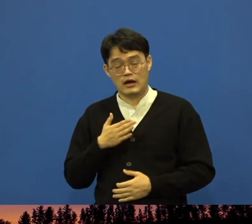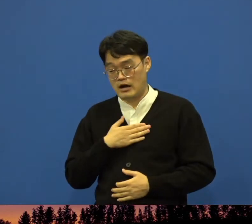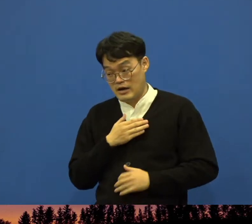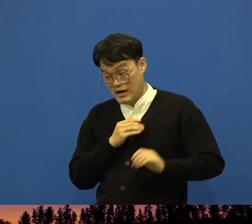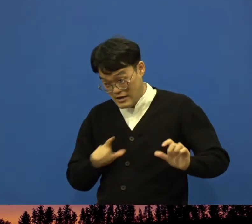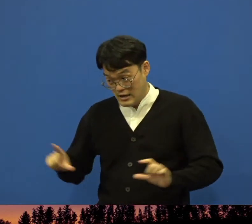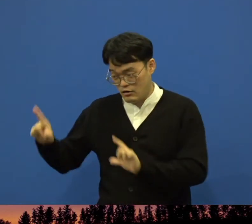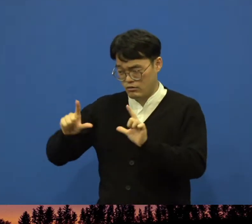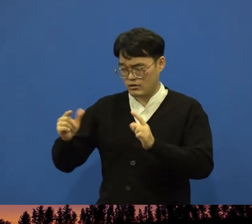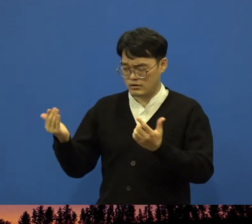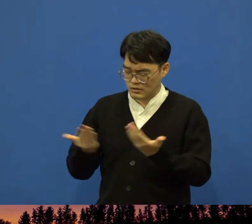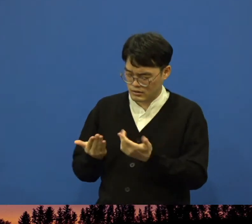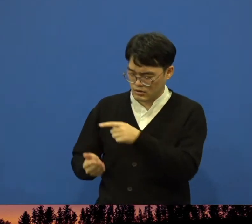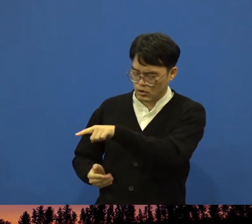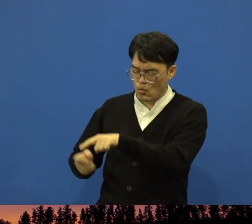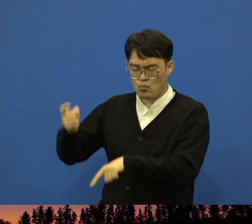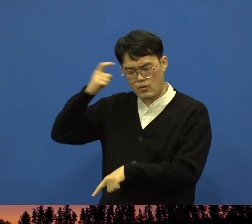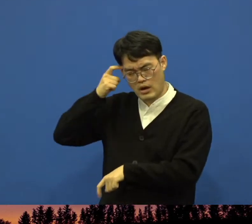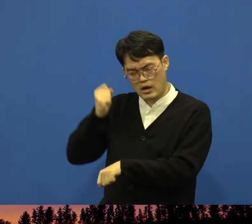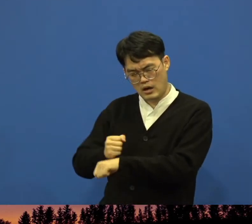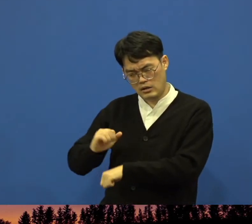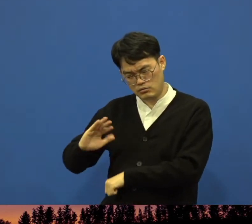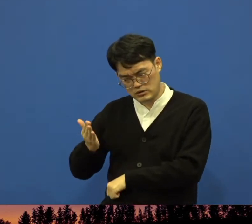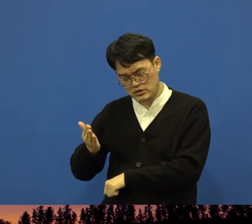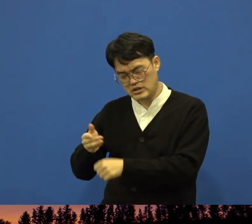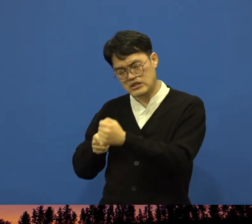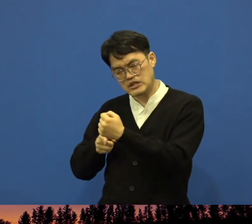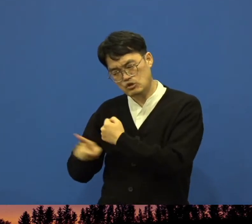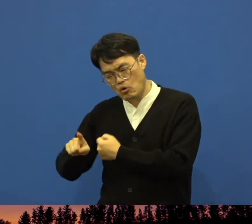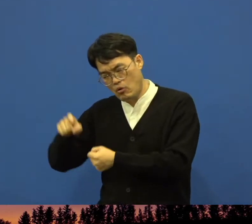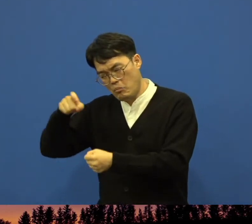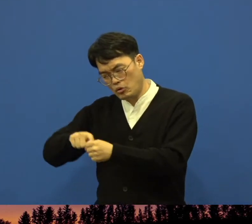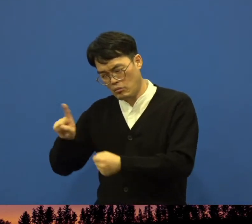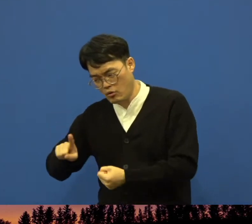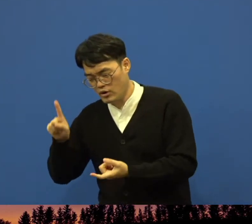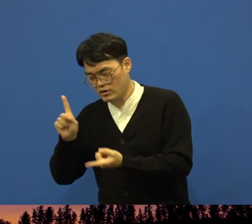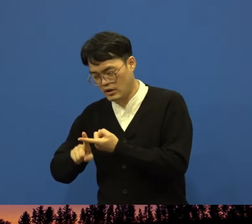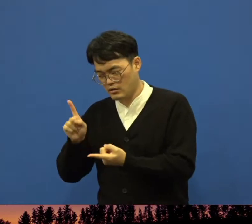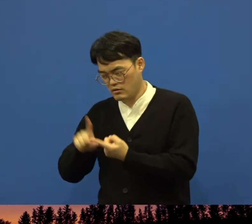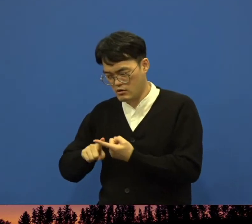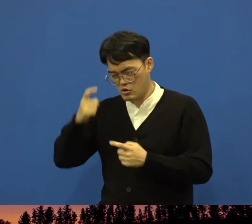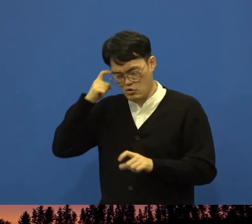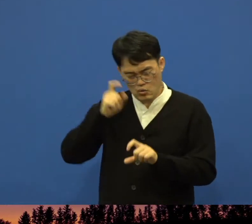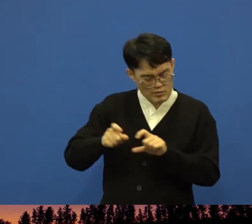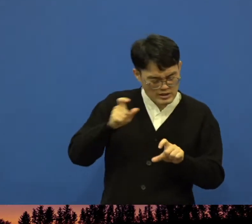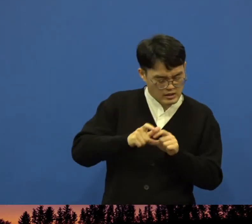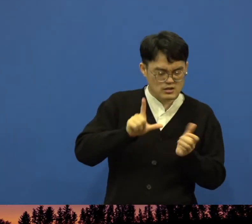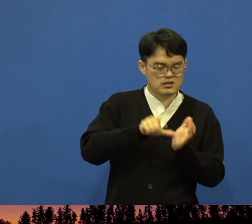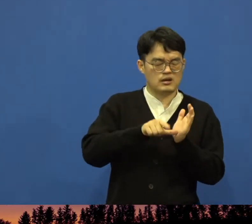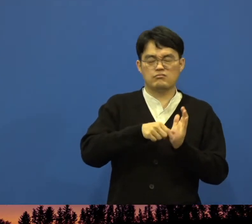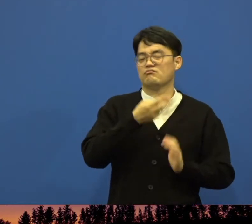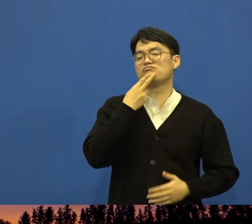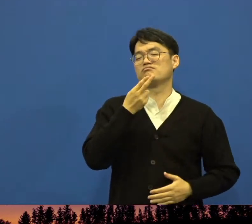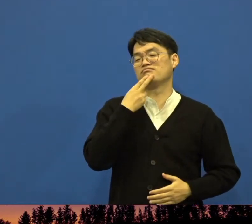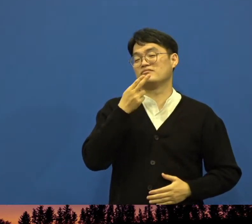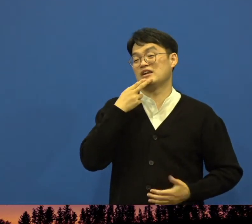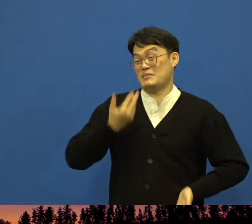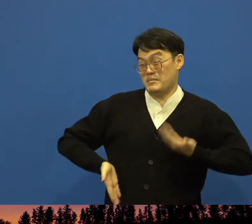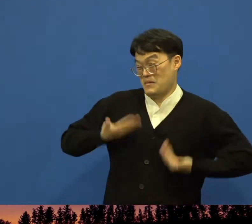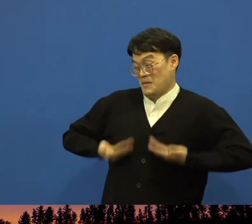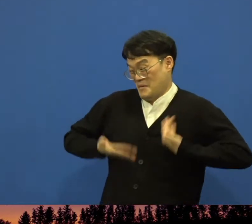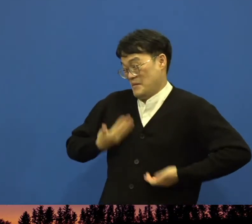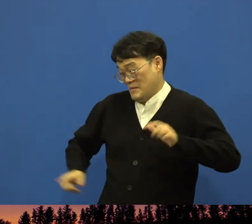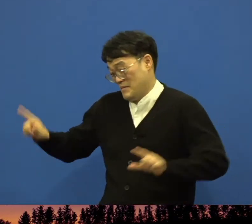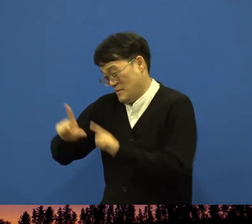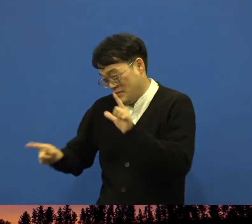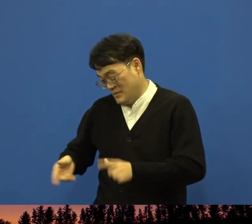않아요. 내가 하고 있는 일이 거기에 대한 질문을 하지 않습니다. 그리고 이제 이제 아이